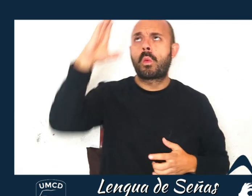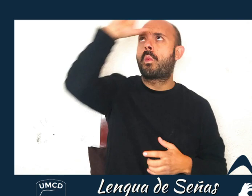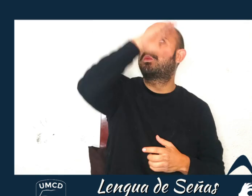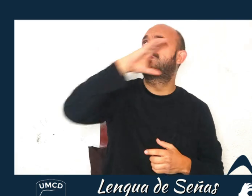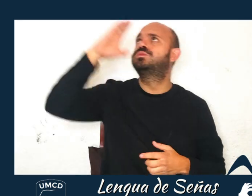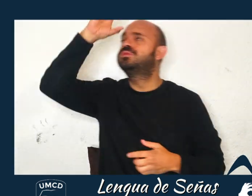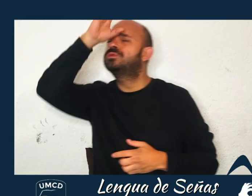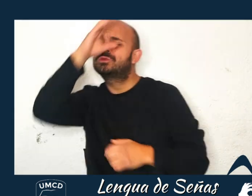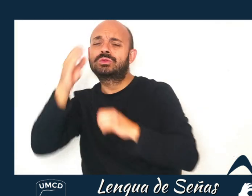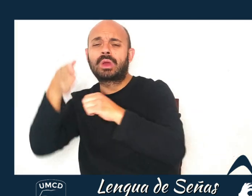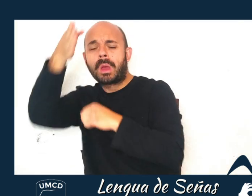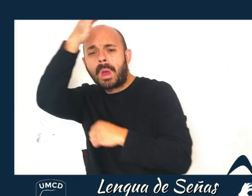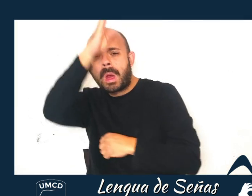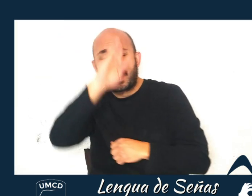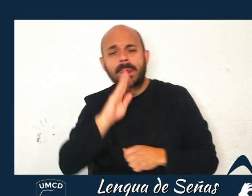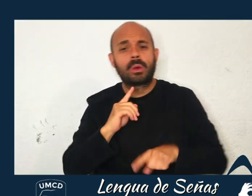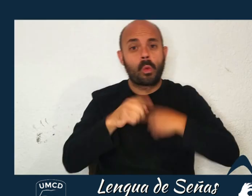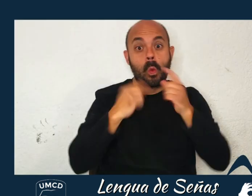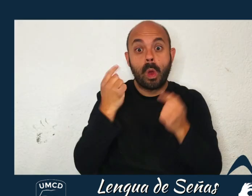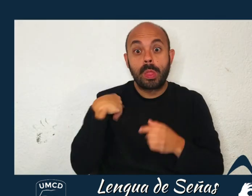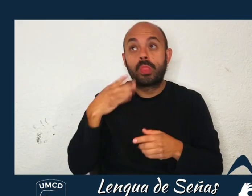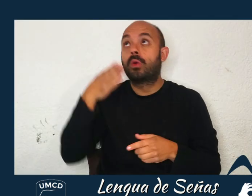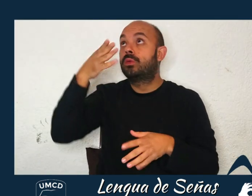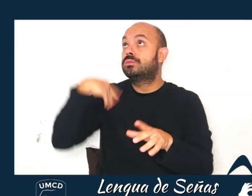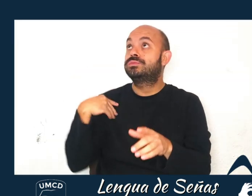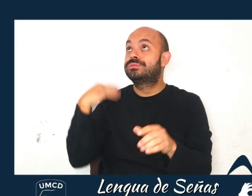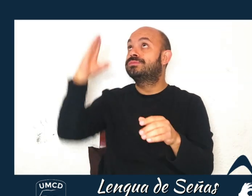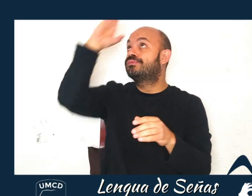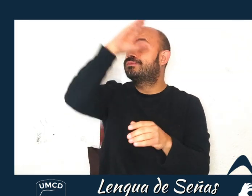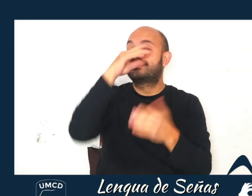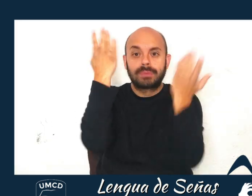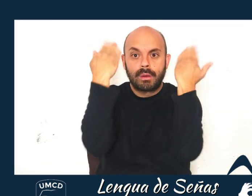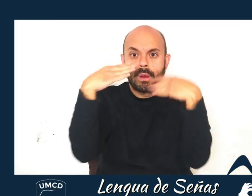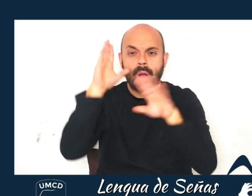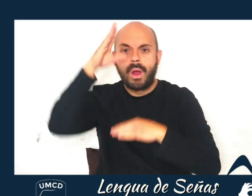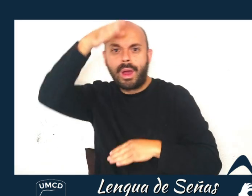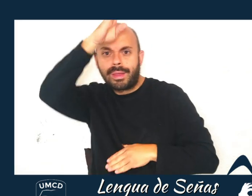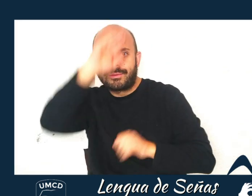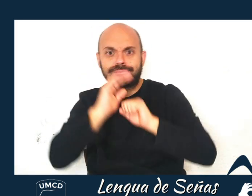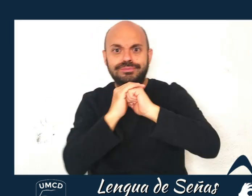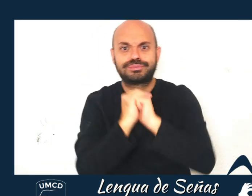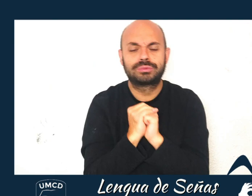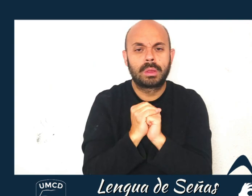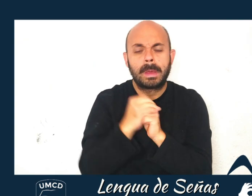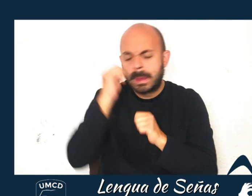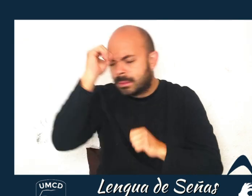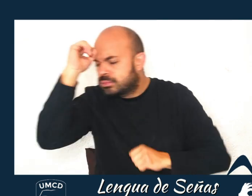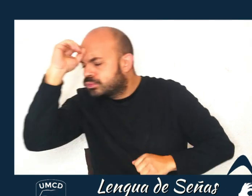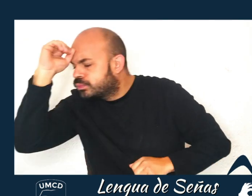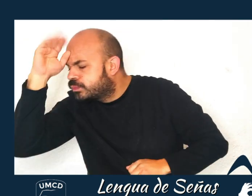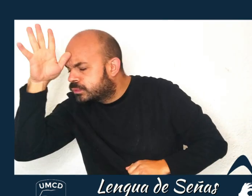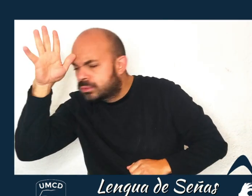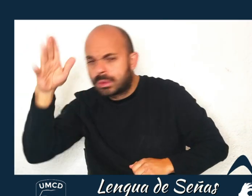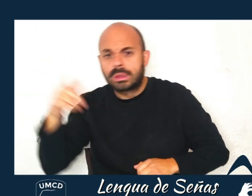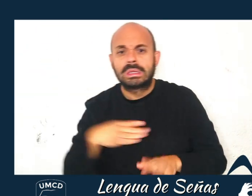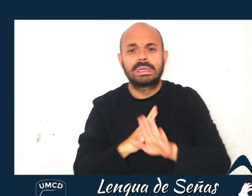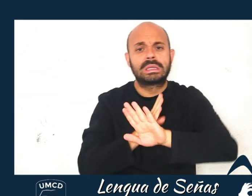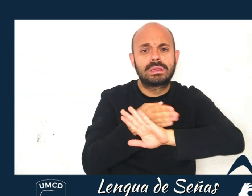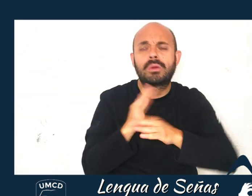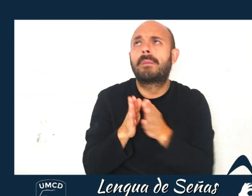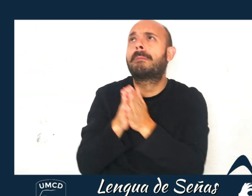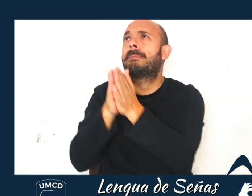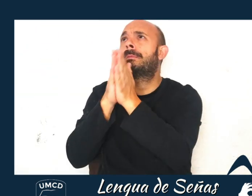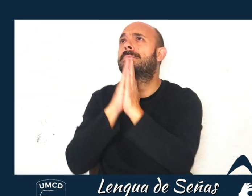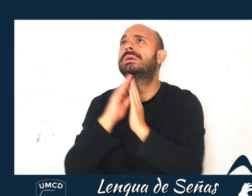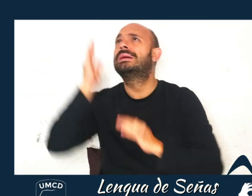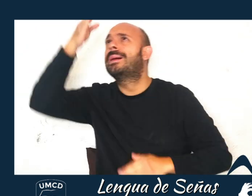deseo profundo de alcanzar la sabiduría. Y le dice que la busque incansablemente. Si es necesario, que la clame, que